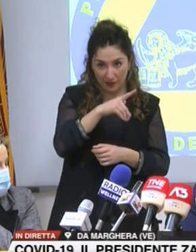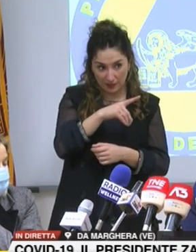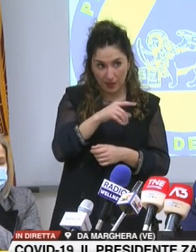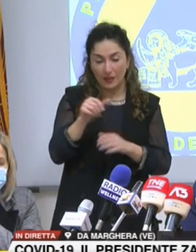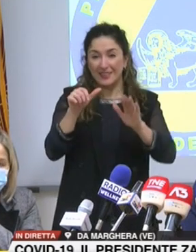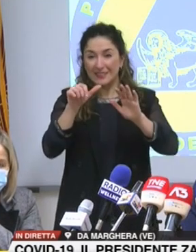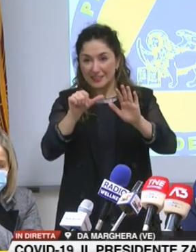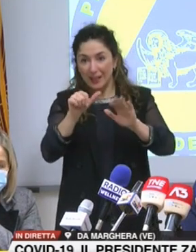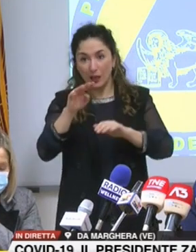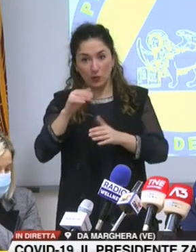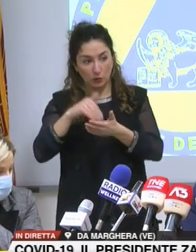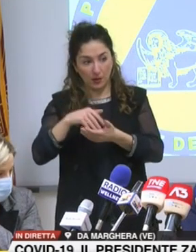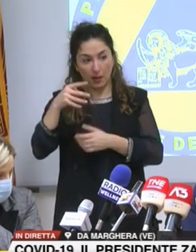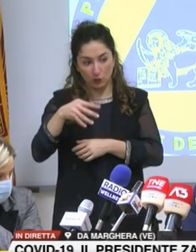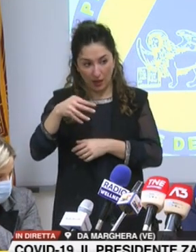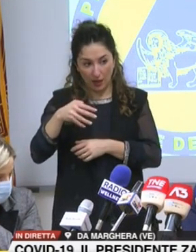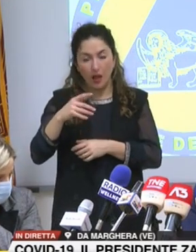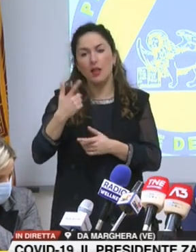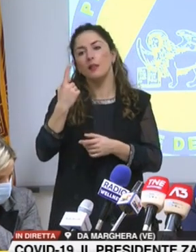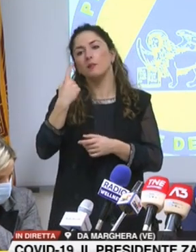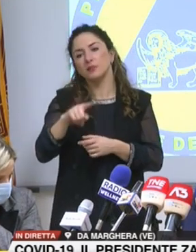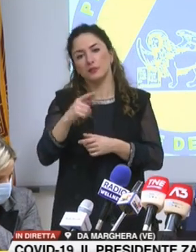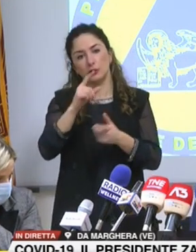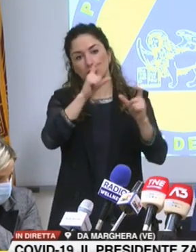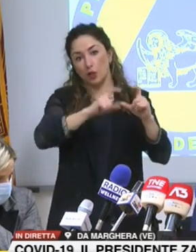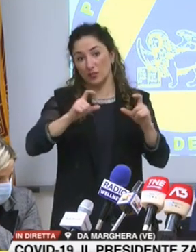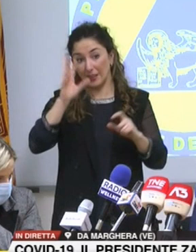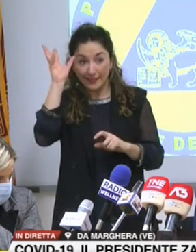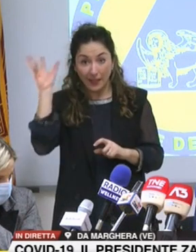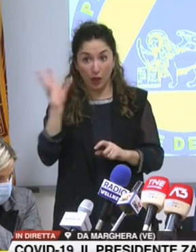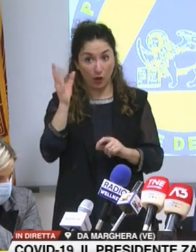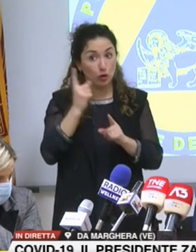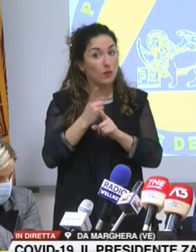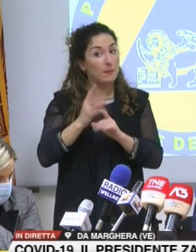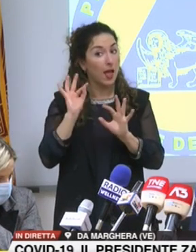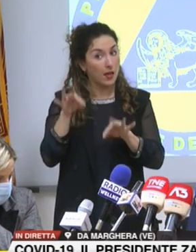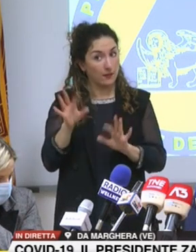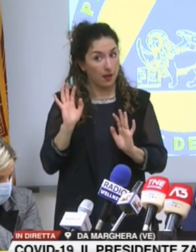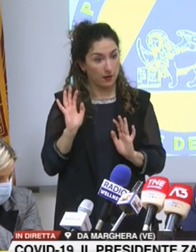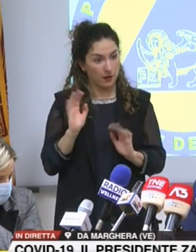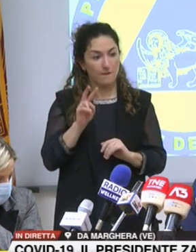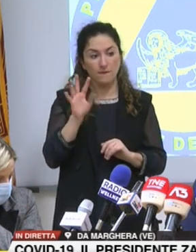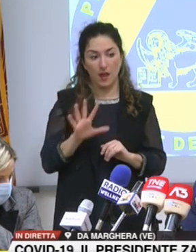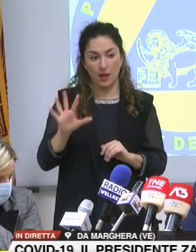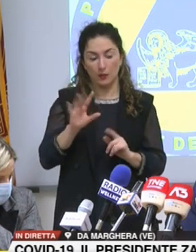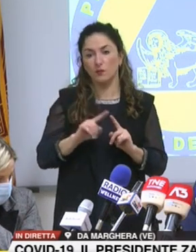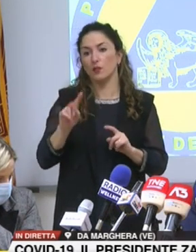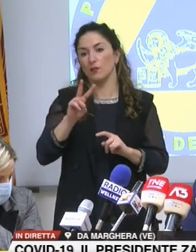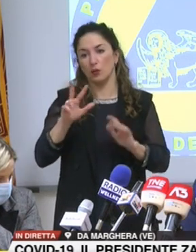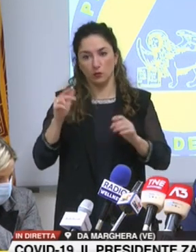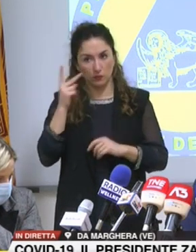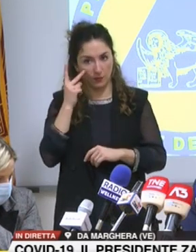e 64.000 di Moderna, dosi teoriche che dovrebbero arrivare destinate al Veneto fino al 28